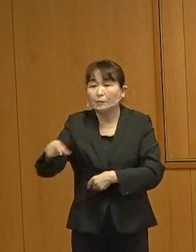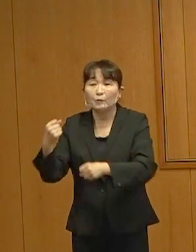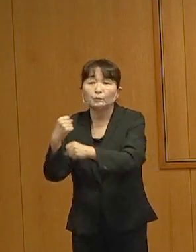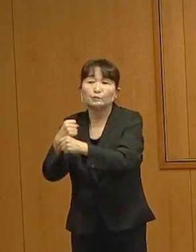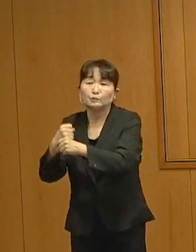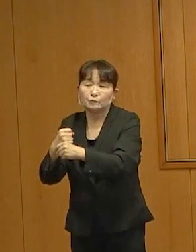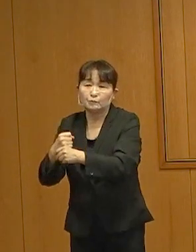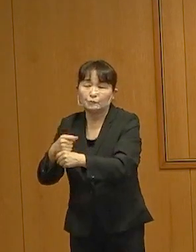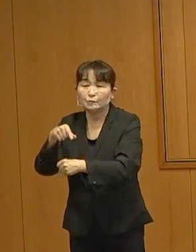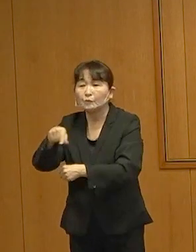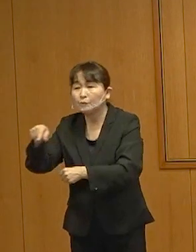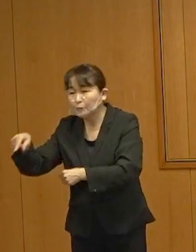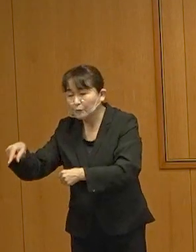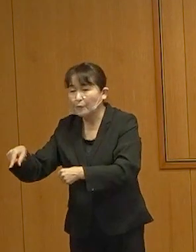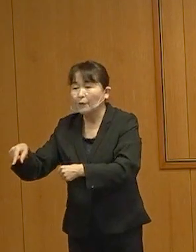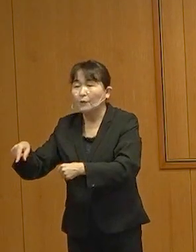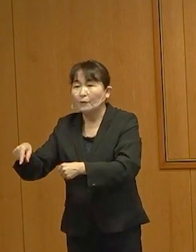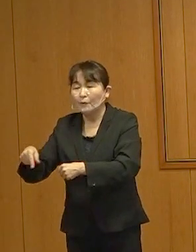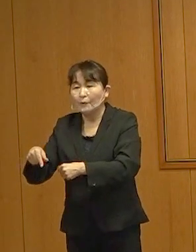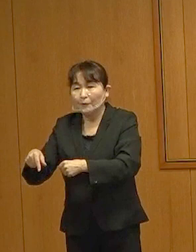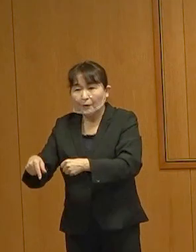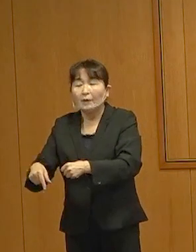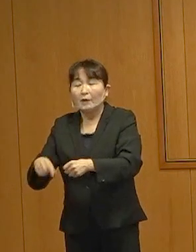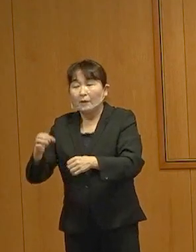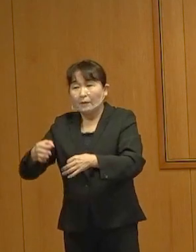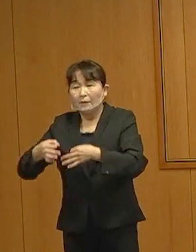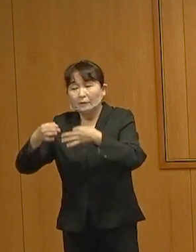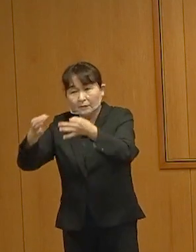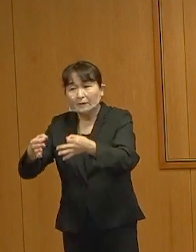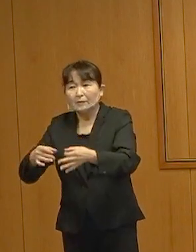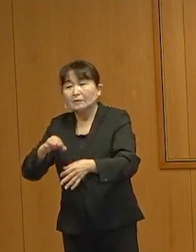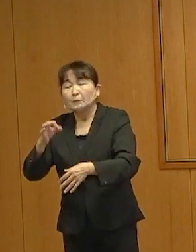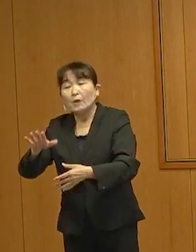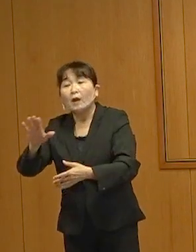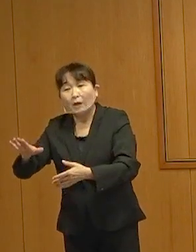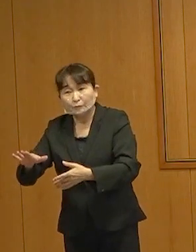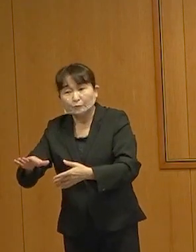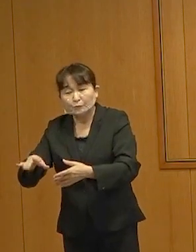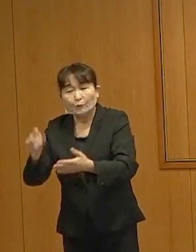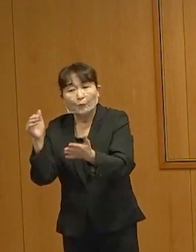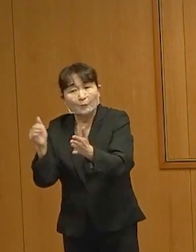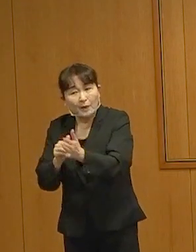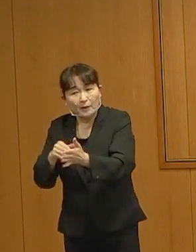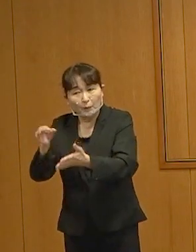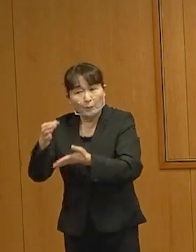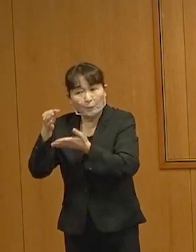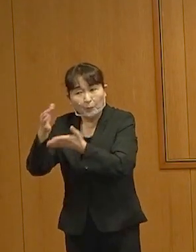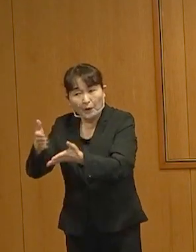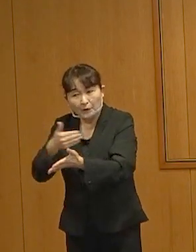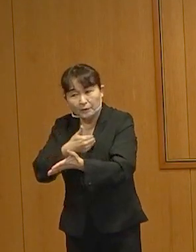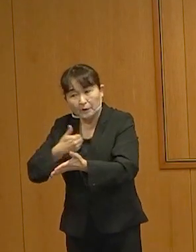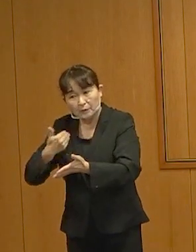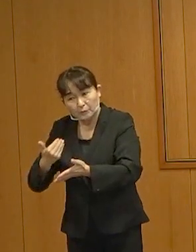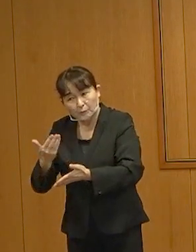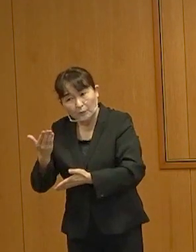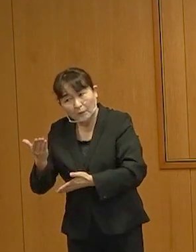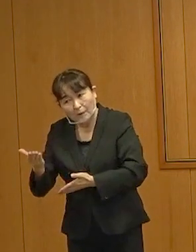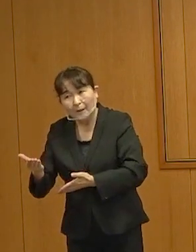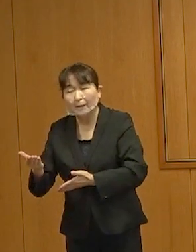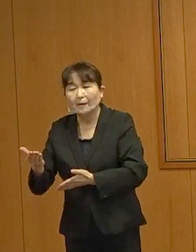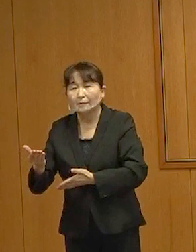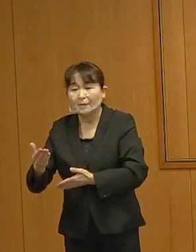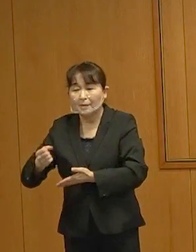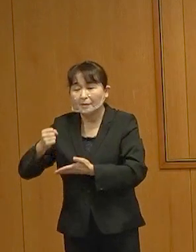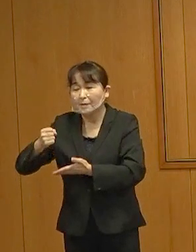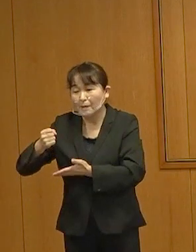大きいものでは、まあ、数十億かかる話も聞いてますが、そこまで投資ができるのかなっていう部分の、まあ、財源の問